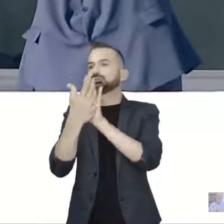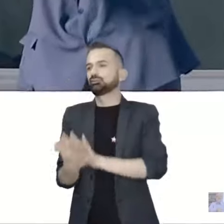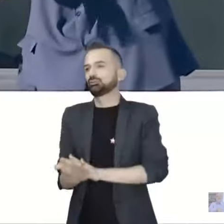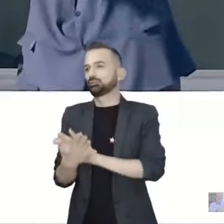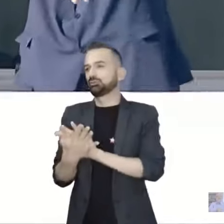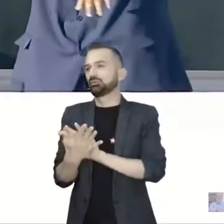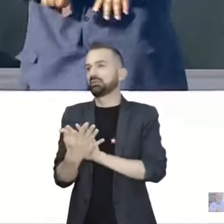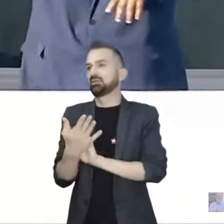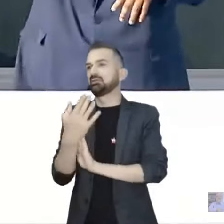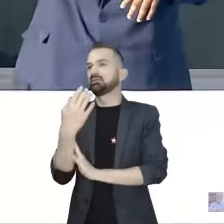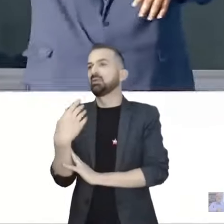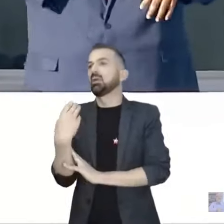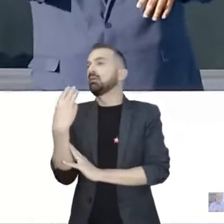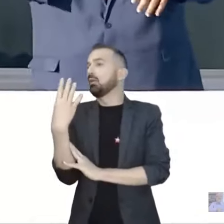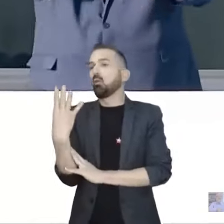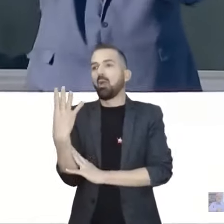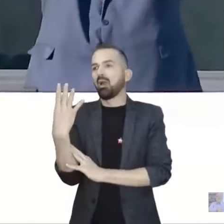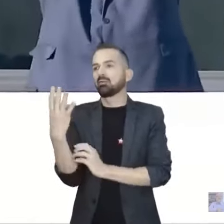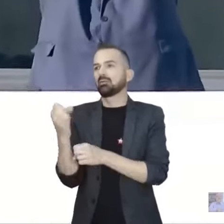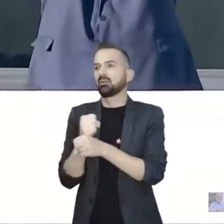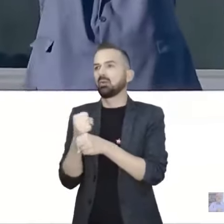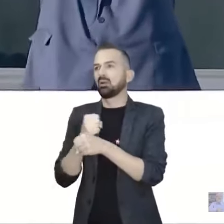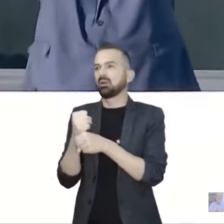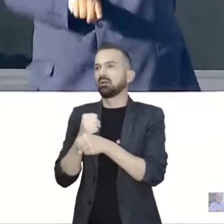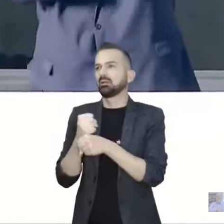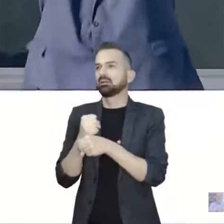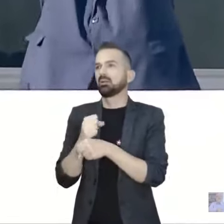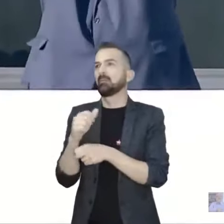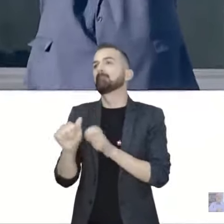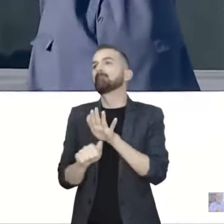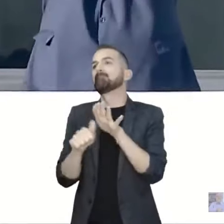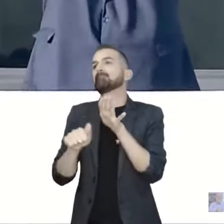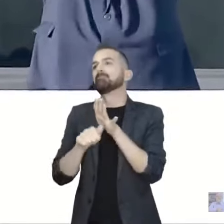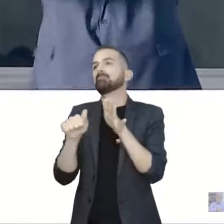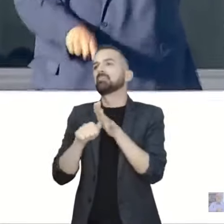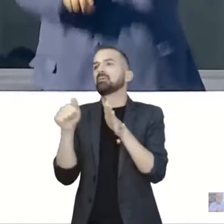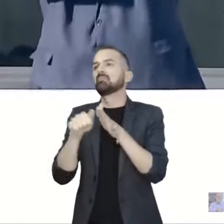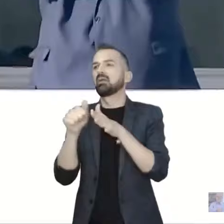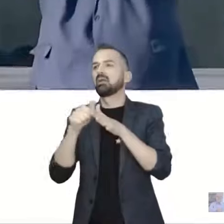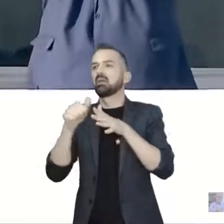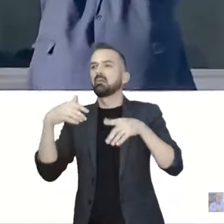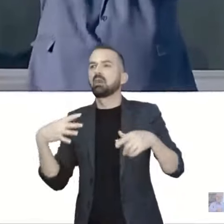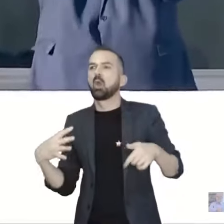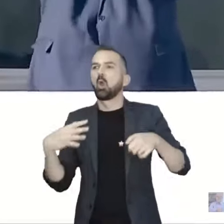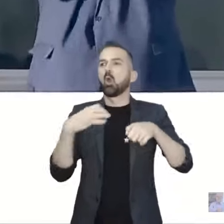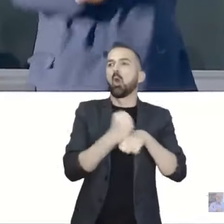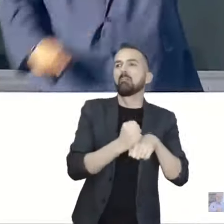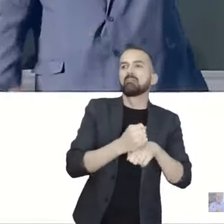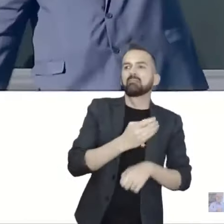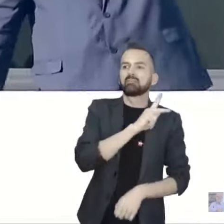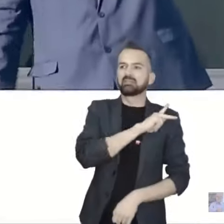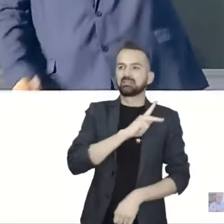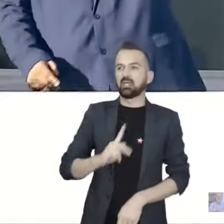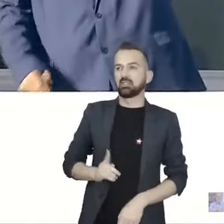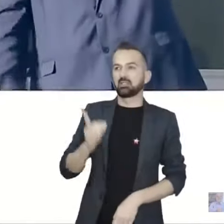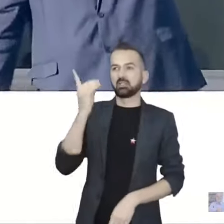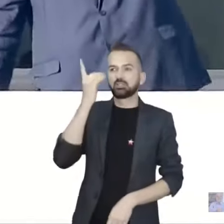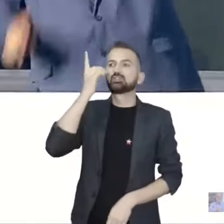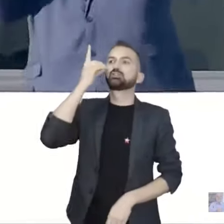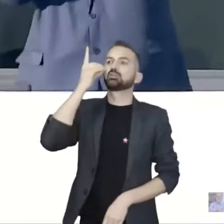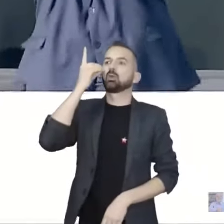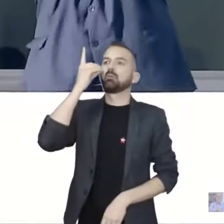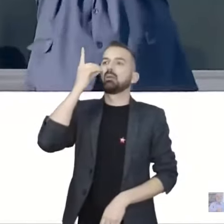tempo. Primeiro, pelo golpe contra a presidenta Dilma em 2016.